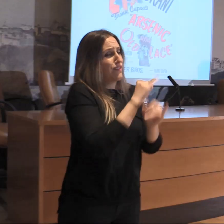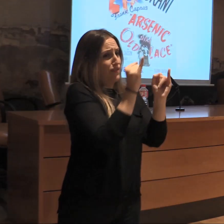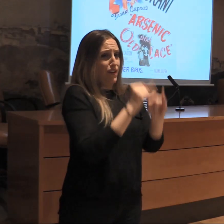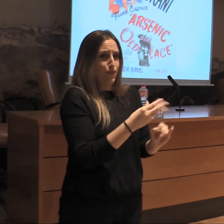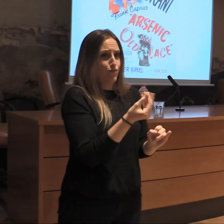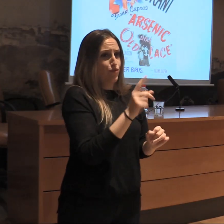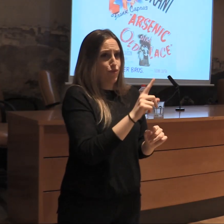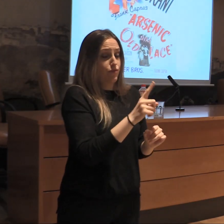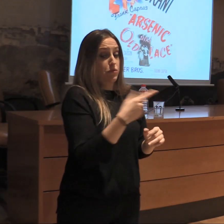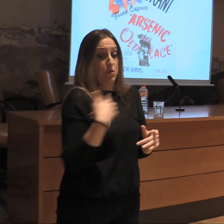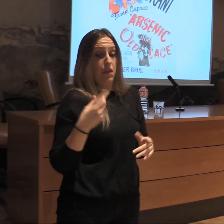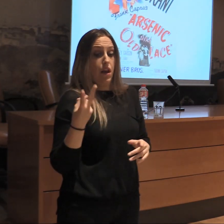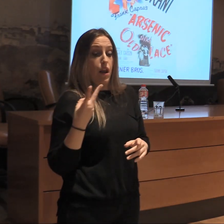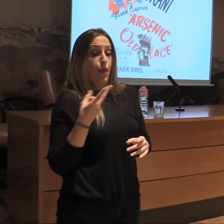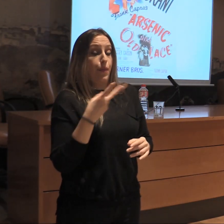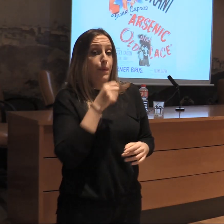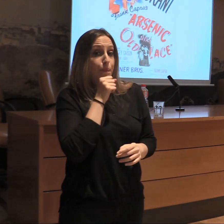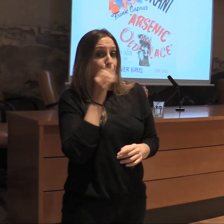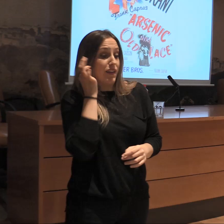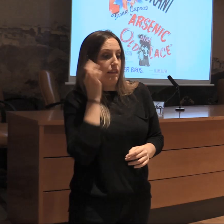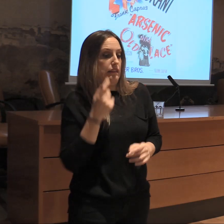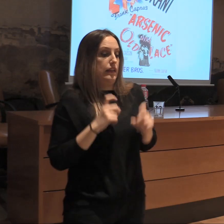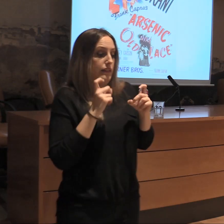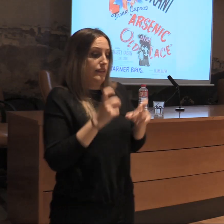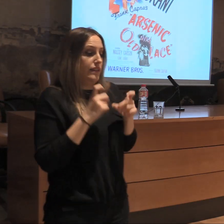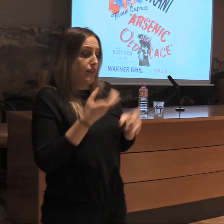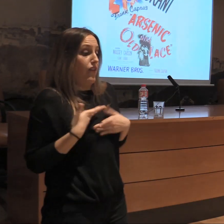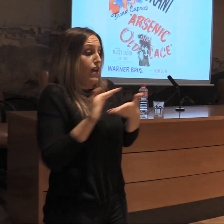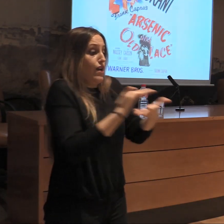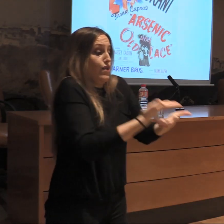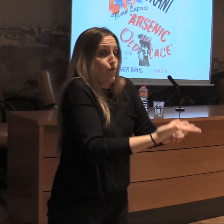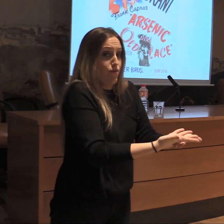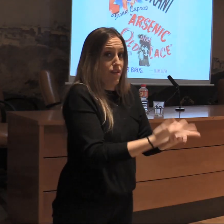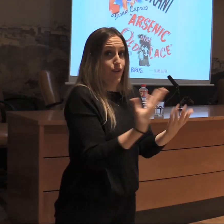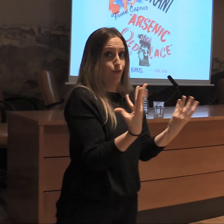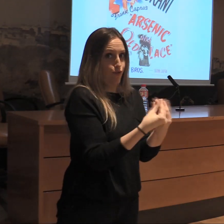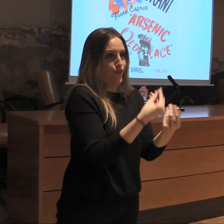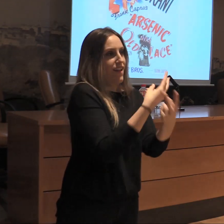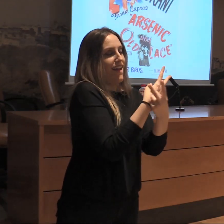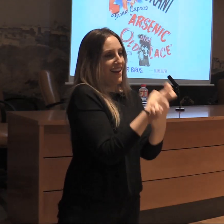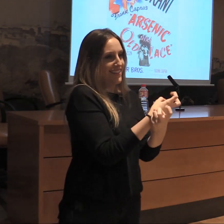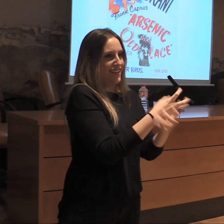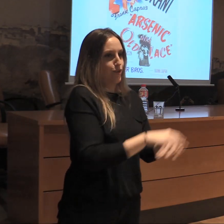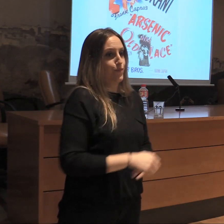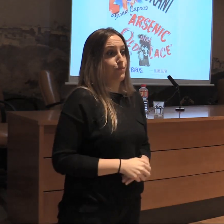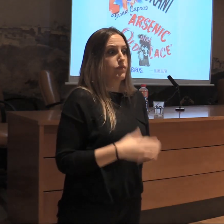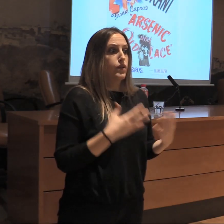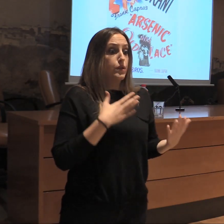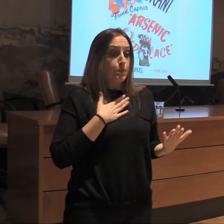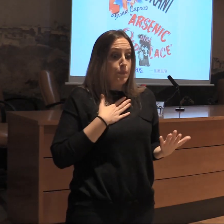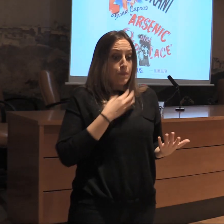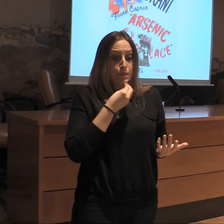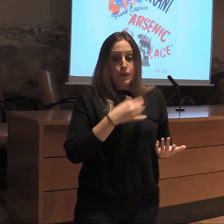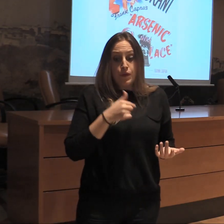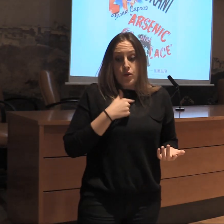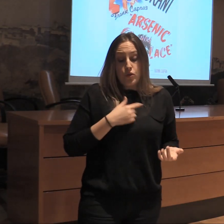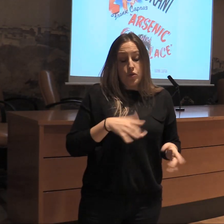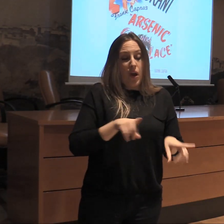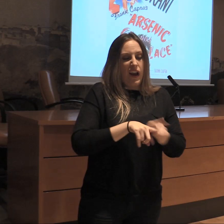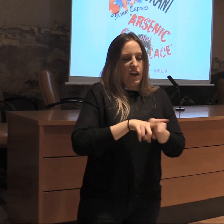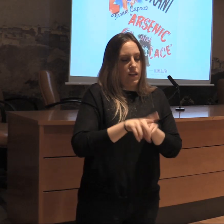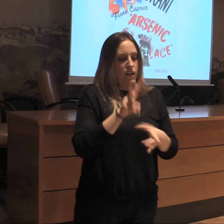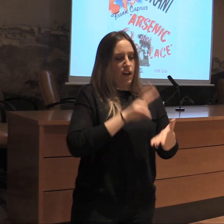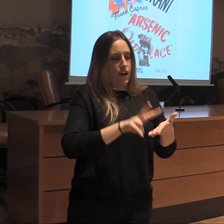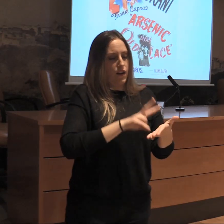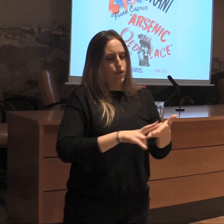usando arsénico pues para ayudarlos en este trance. Bueno, he leído muchas críticas sobre esta obra, hay quien dice que es